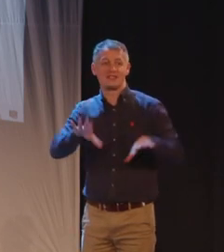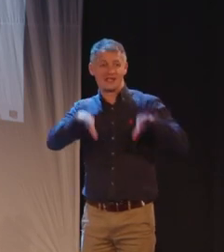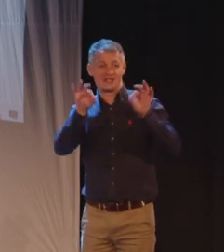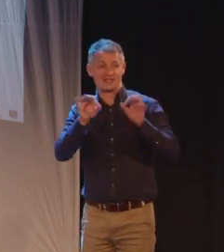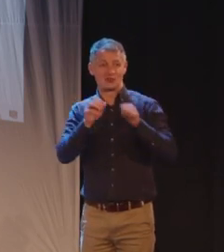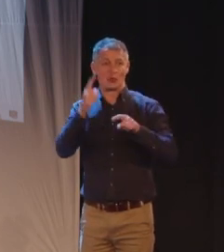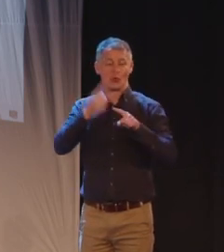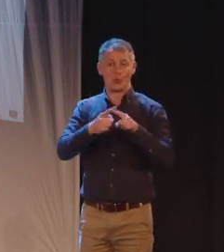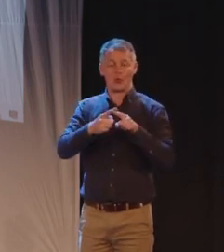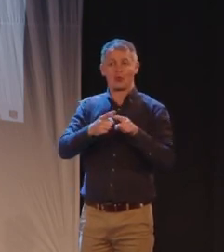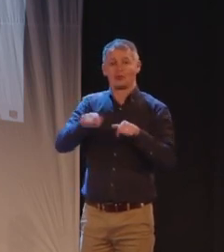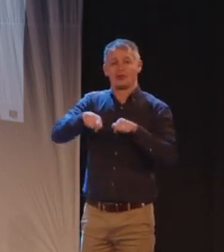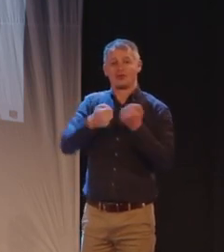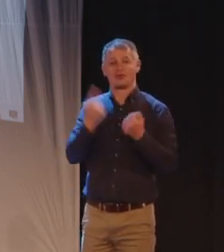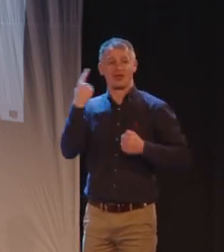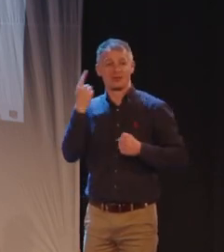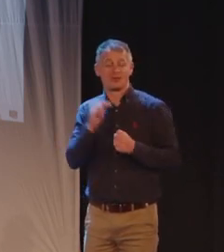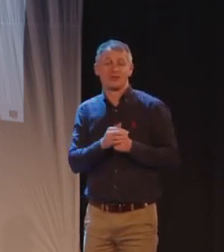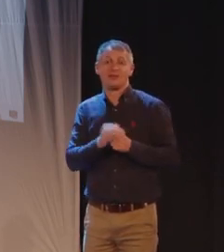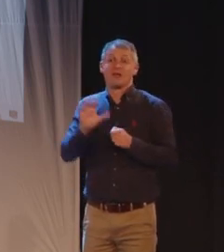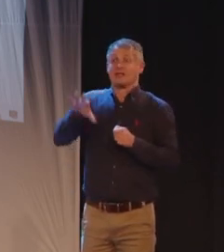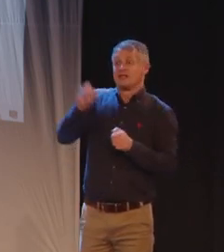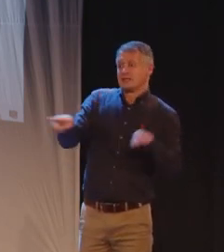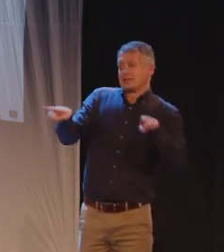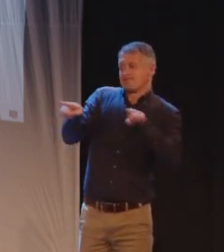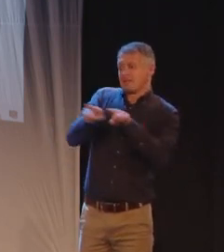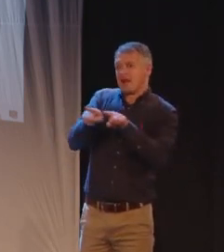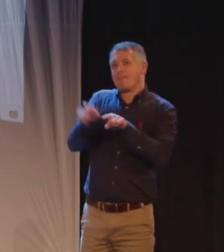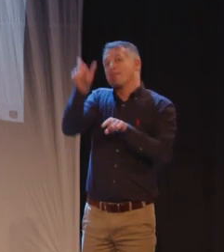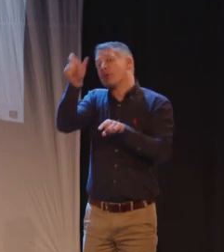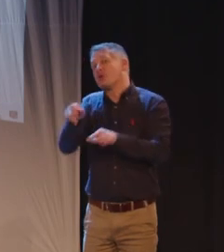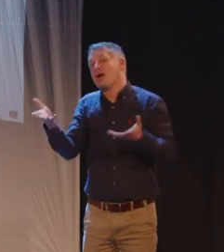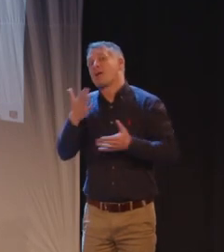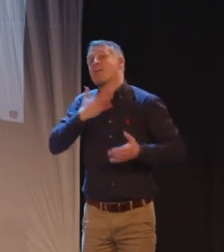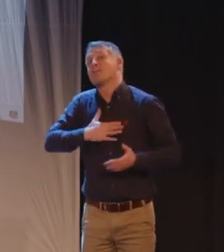auz, să vă puteți identifica cu personajul pe care noi l-am creat